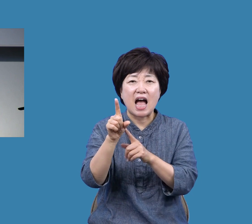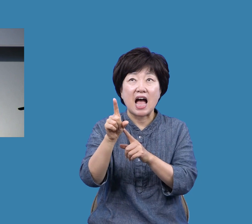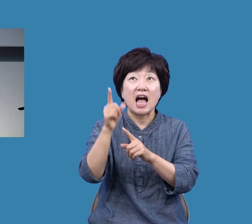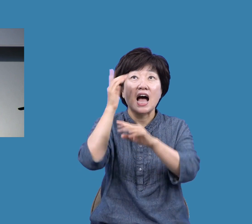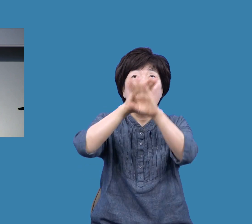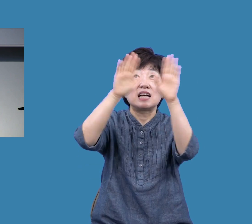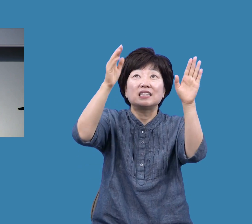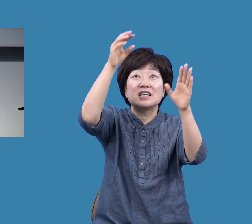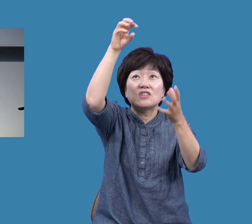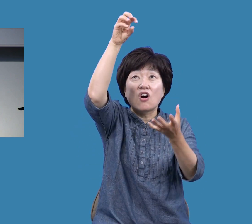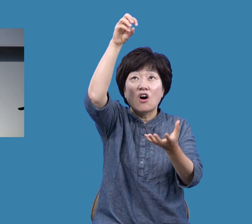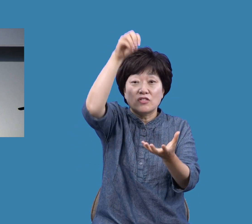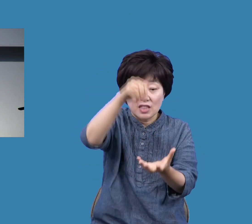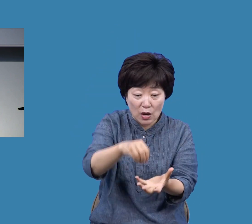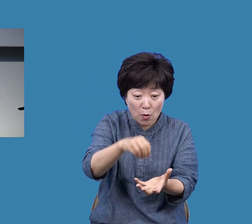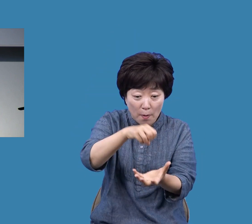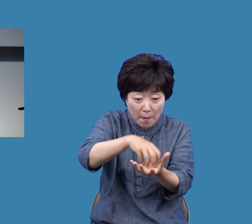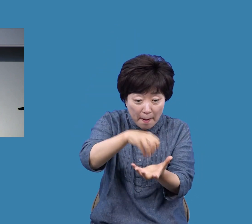지나면 썩었어요.